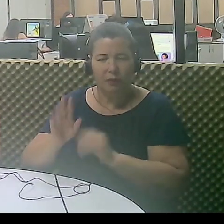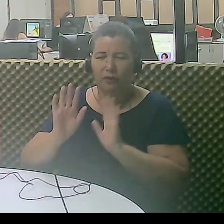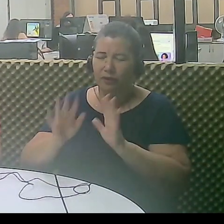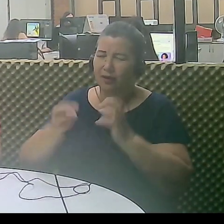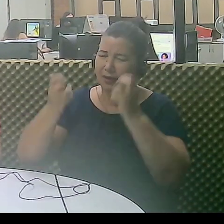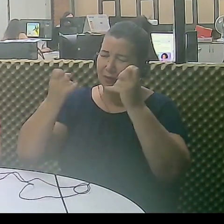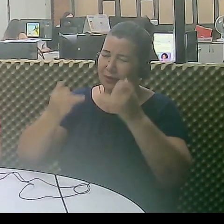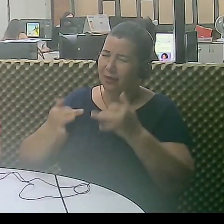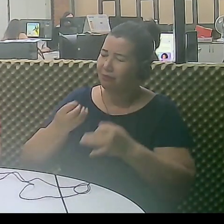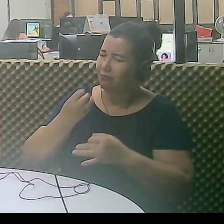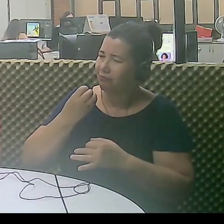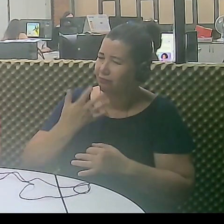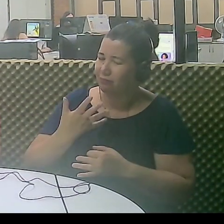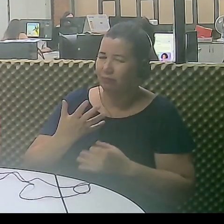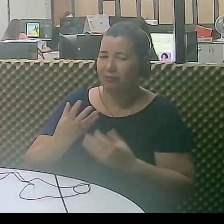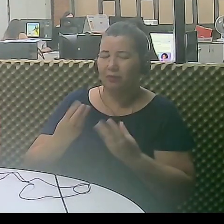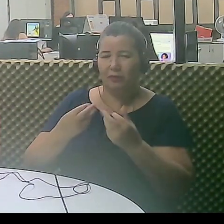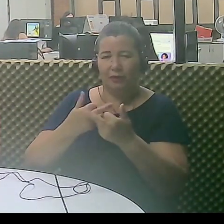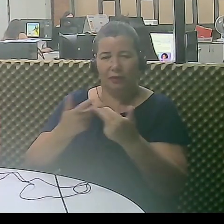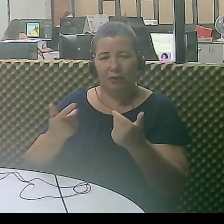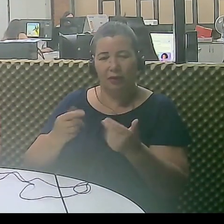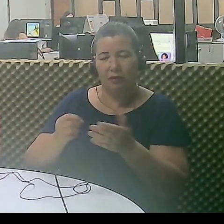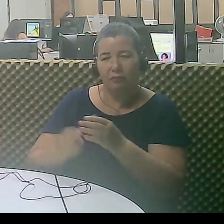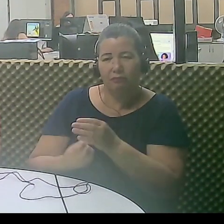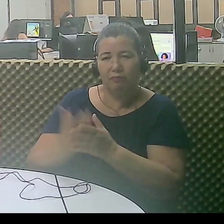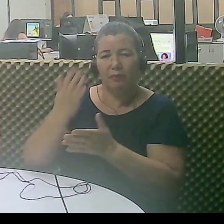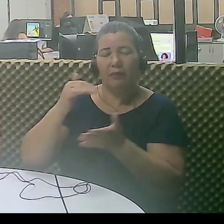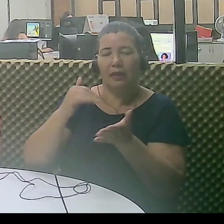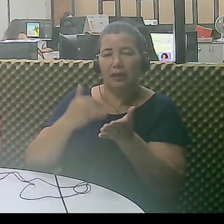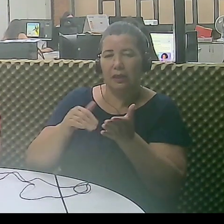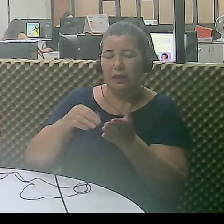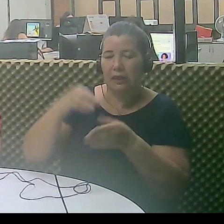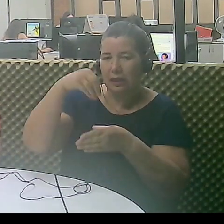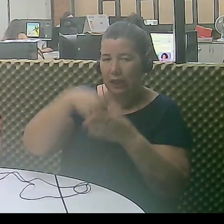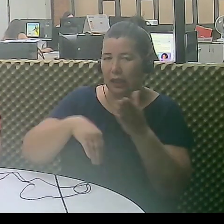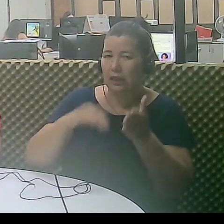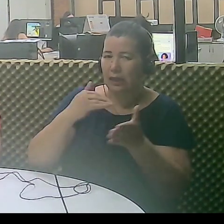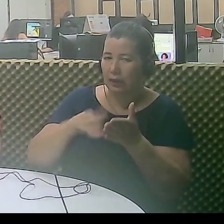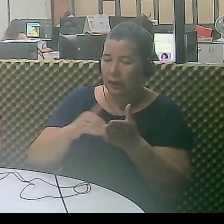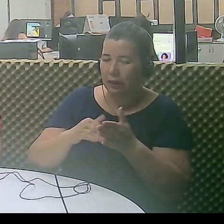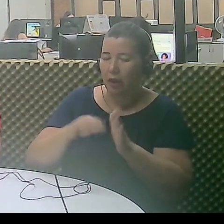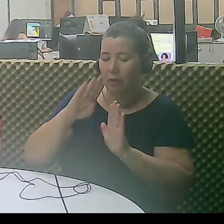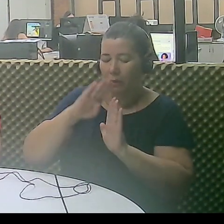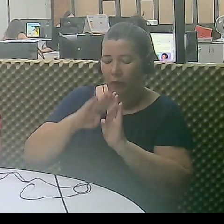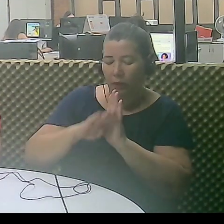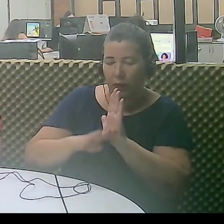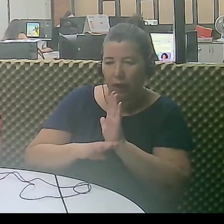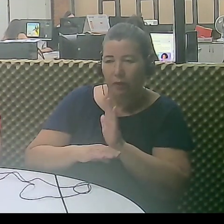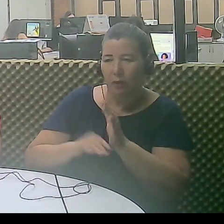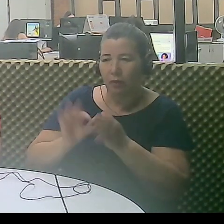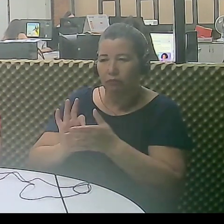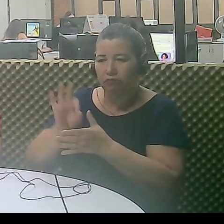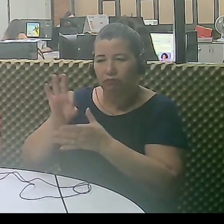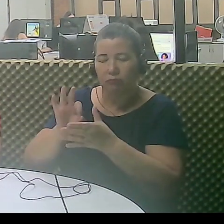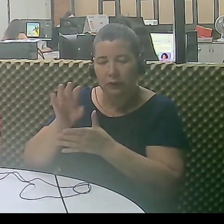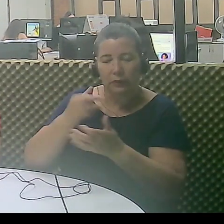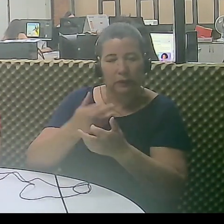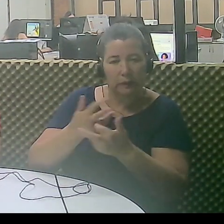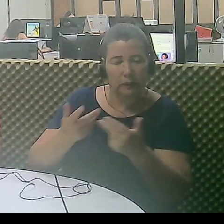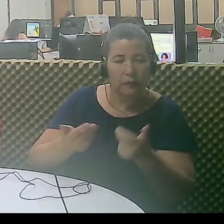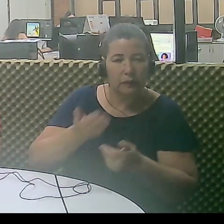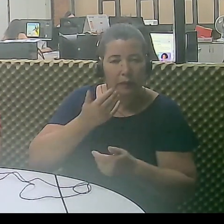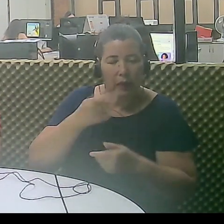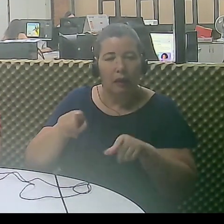vezes. Então nós criamos na secretaria um programa para fruticultura, oleocultura e pastagem no sentido